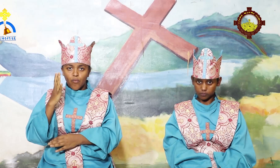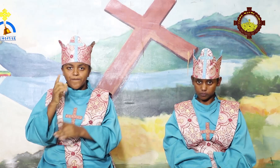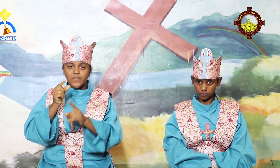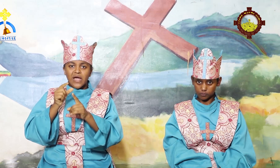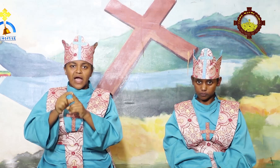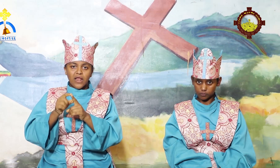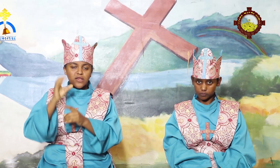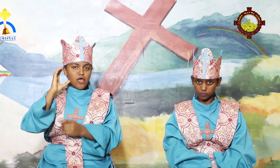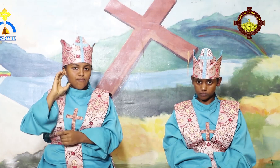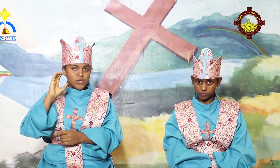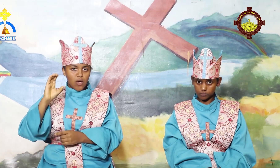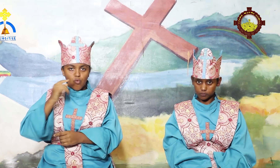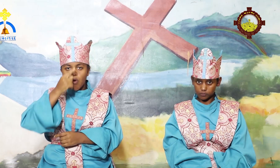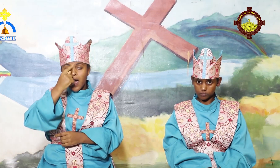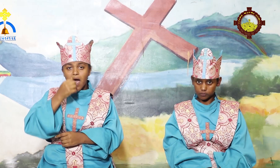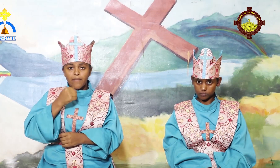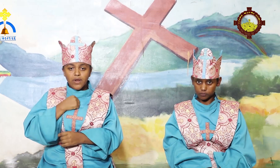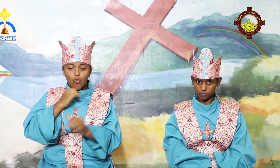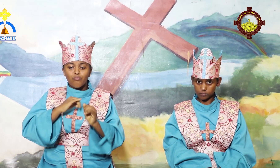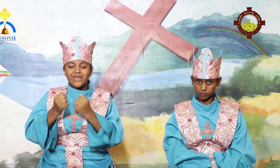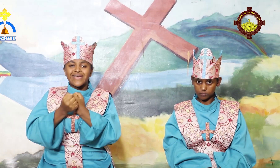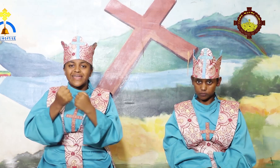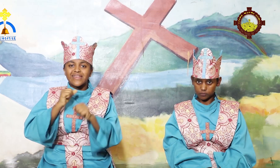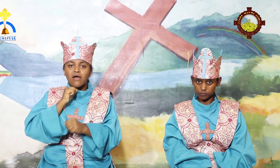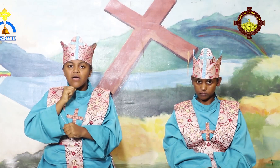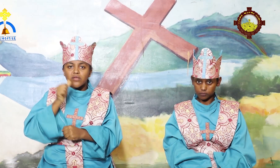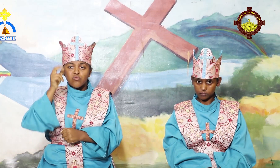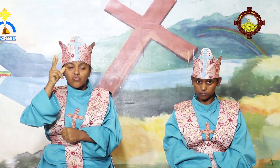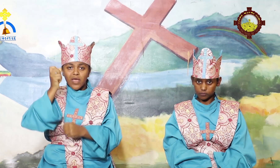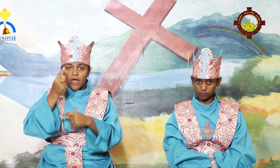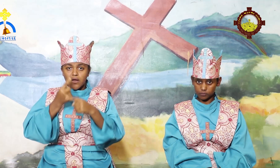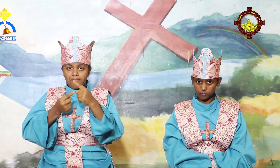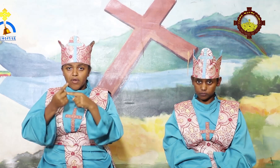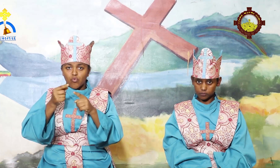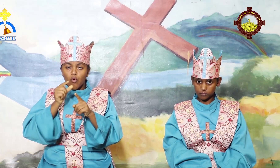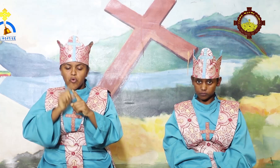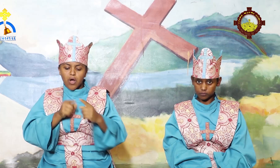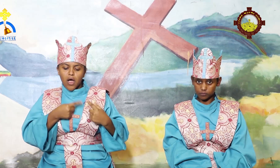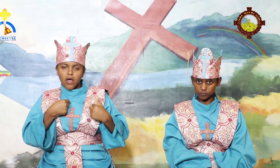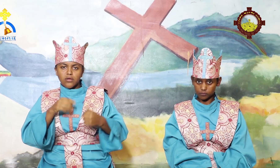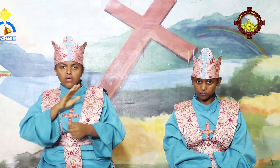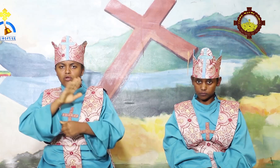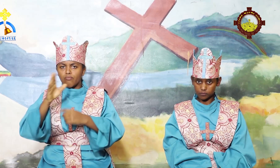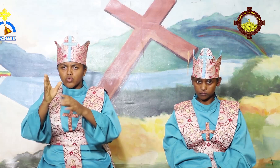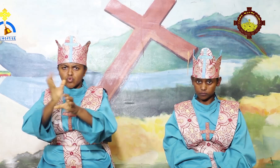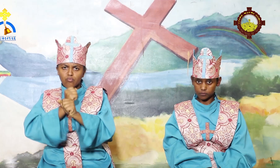በመንገድ የተመሰለውም ቃልን የሚሰሙ አምነውም እንዳይድኑ ሰይጣን መጥቶ